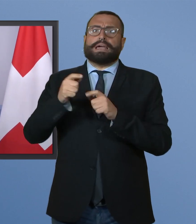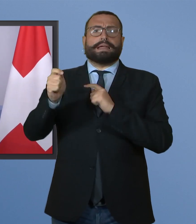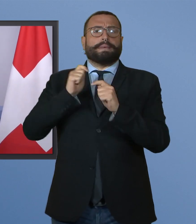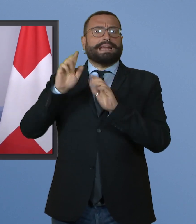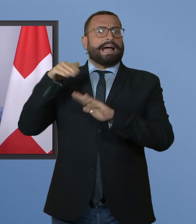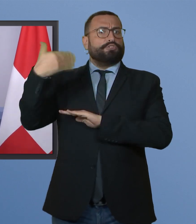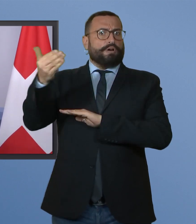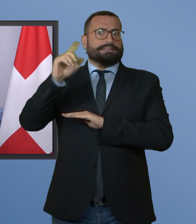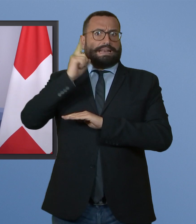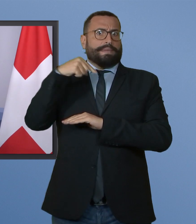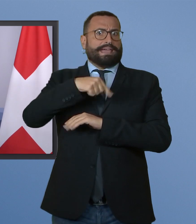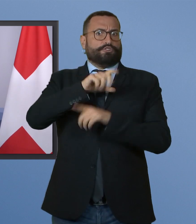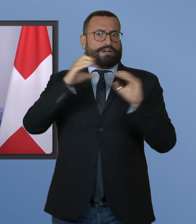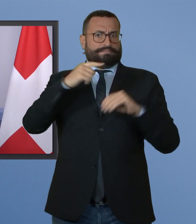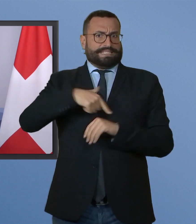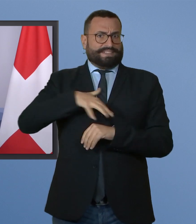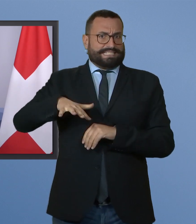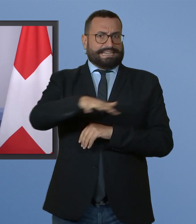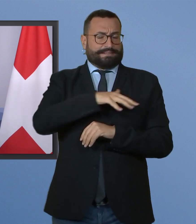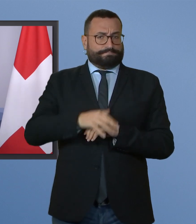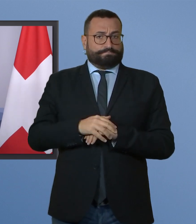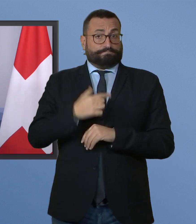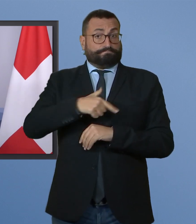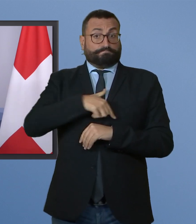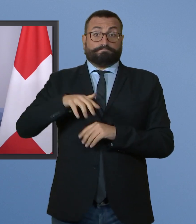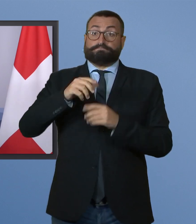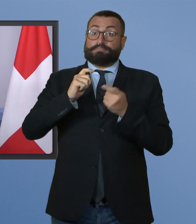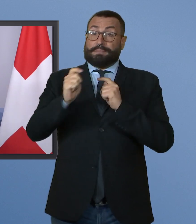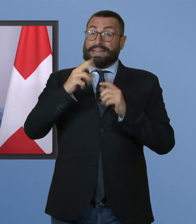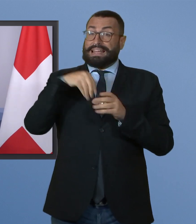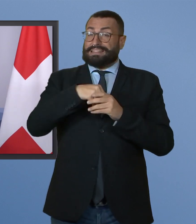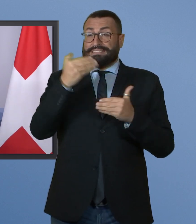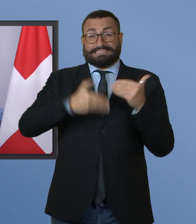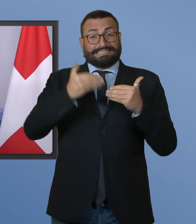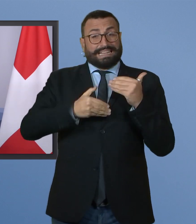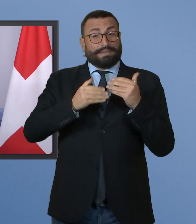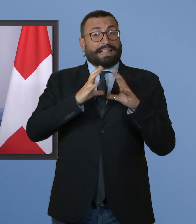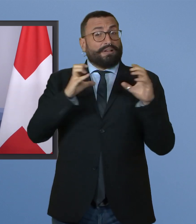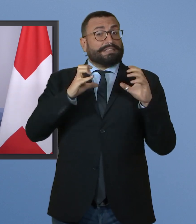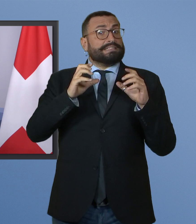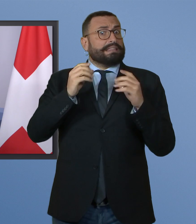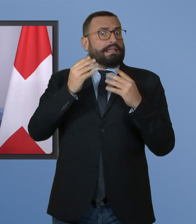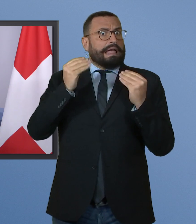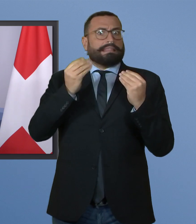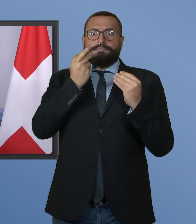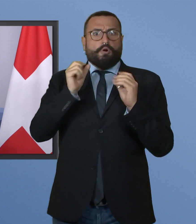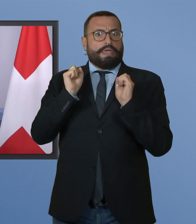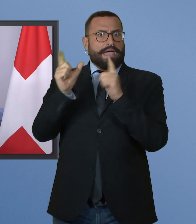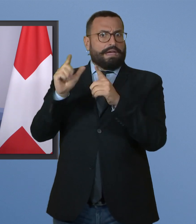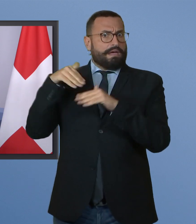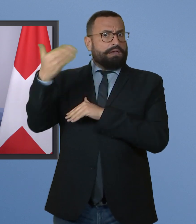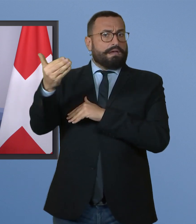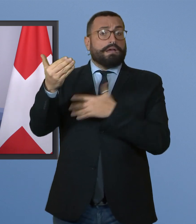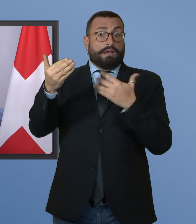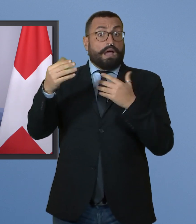esteri e alle nostre imprese per la svizzera che ha un mercato interno limitato e molte imprese orientate all'esportazione questo accesso